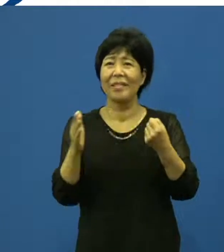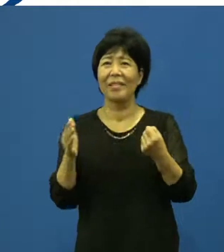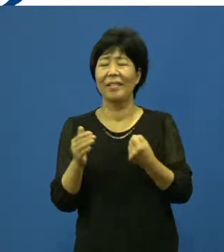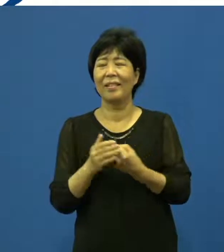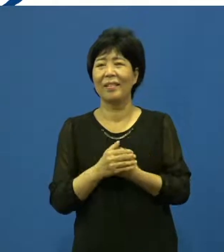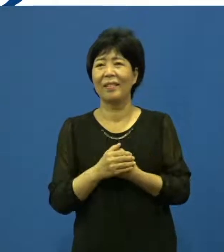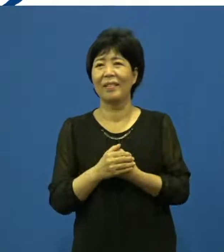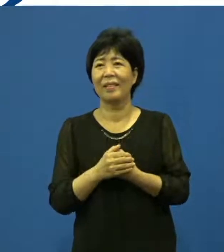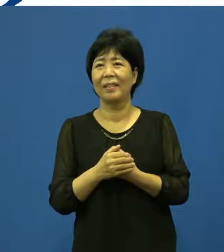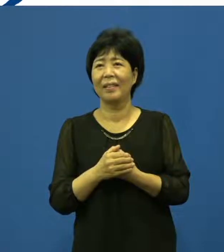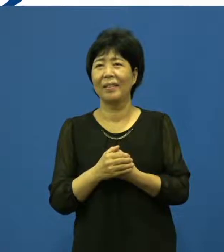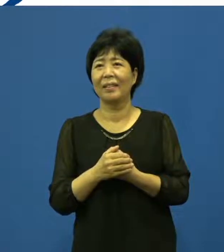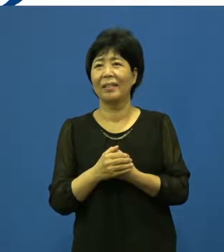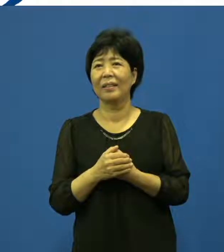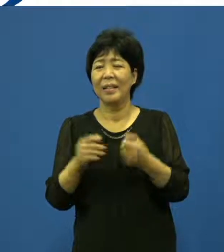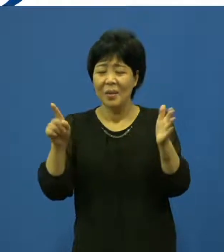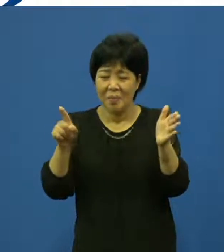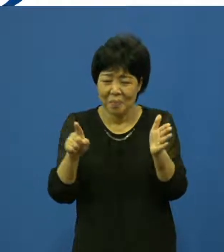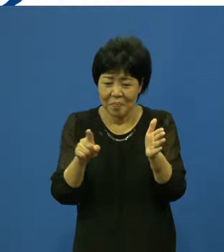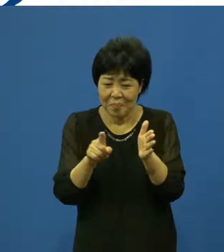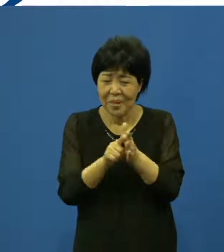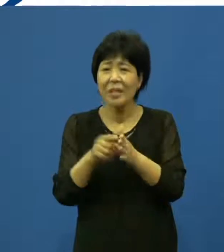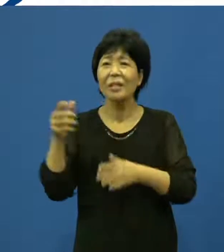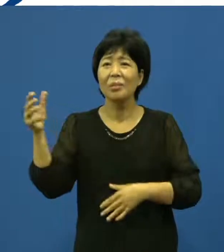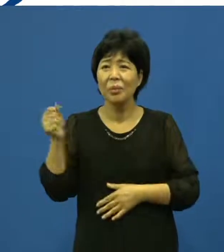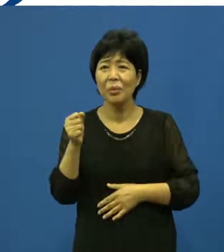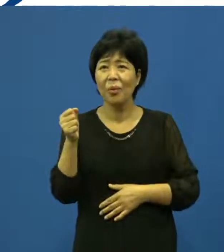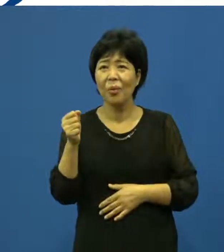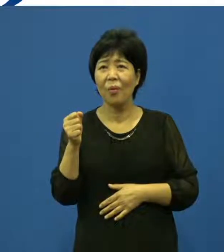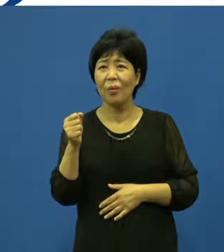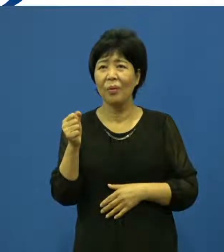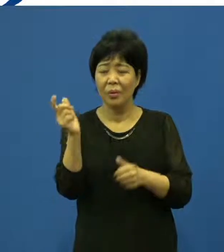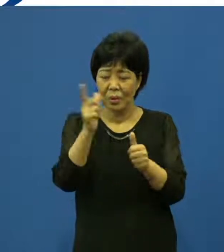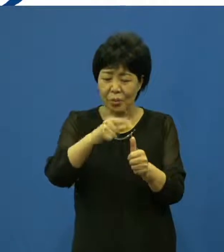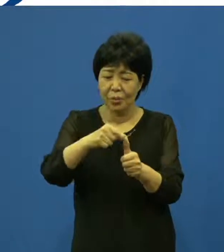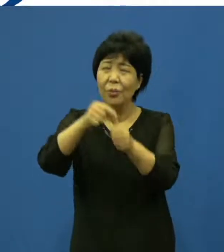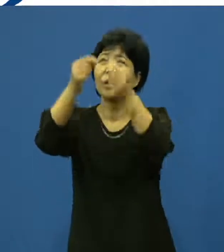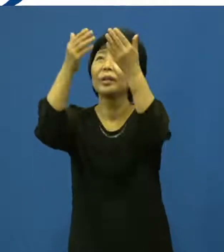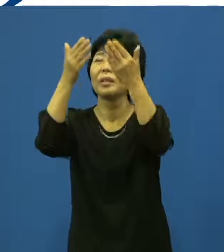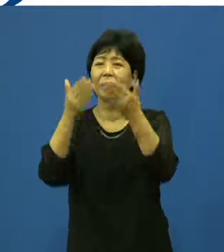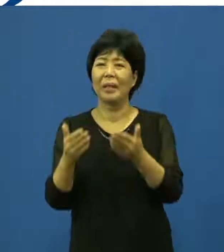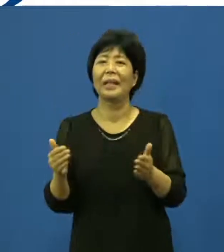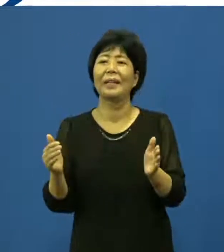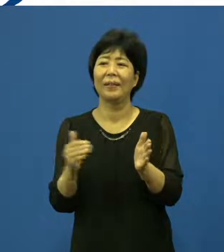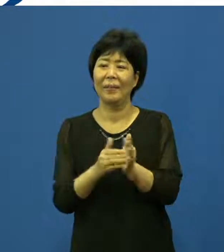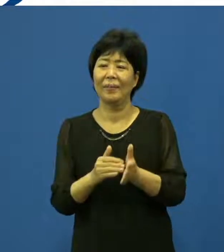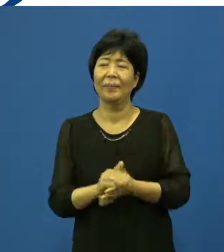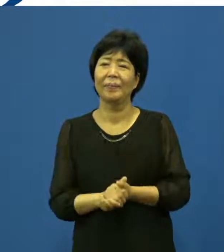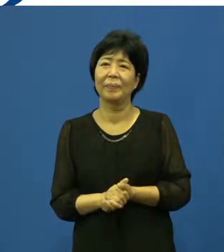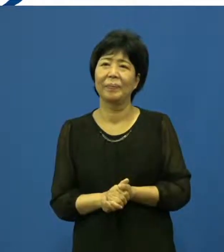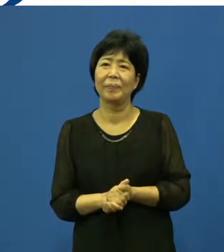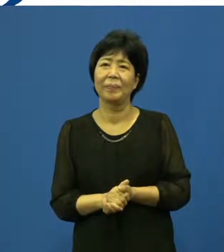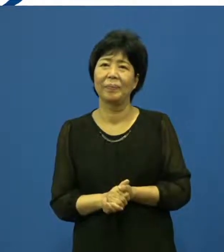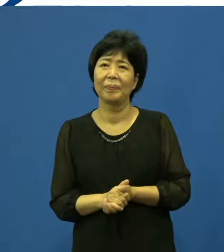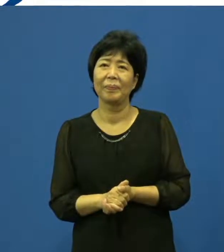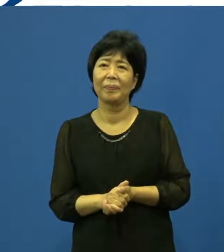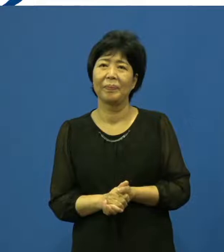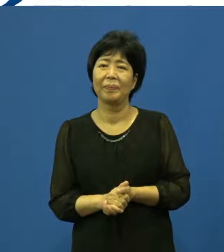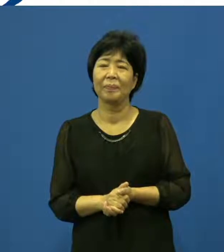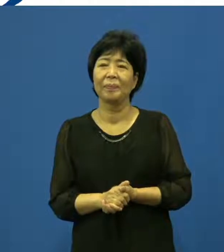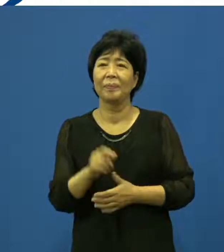은혜예요. 믿음으로 말미암아 구원을 받았으니